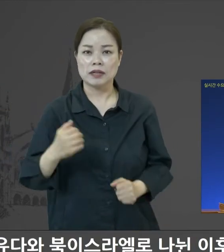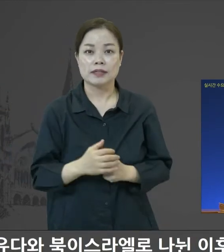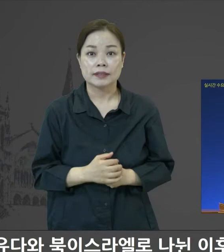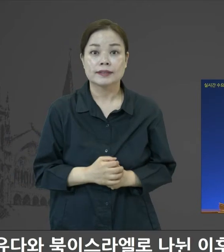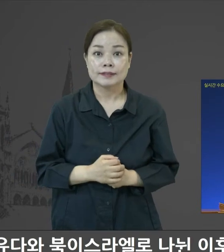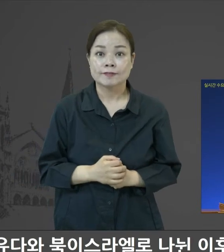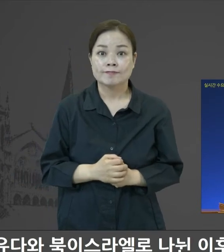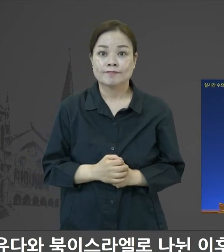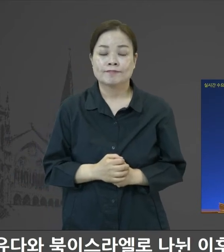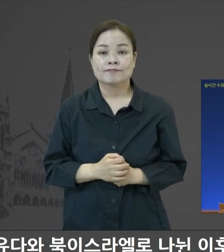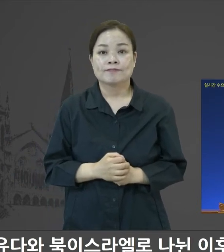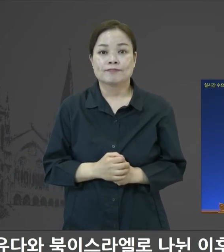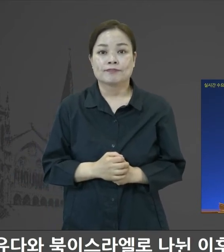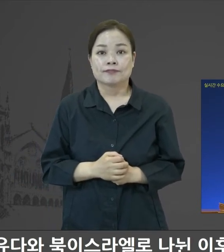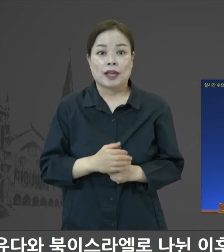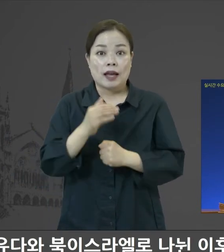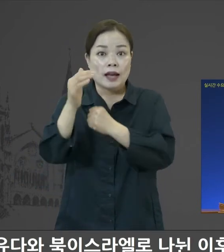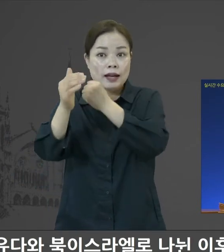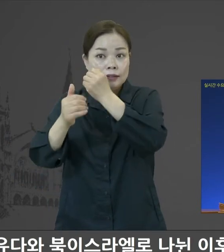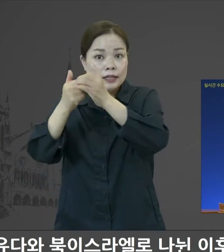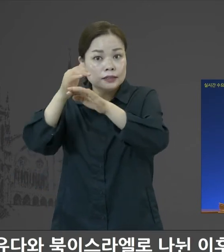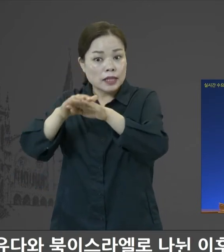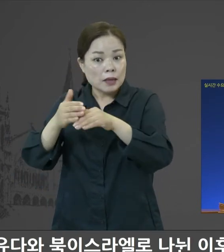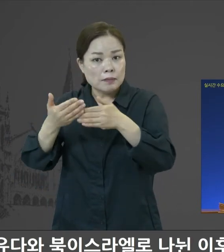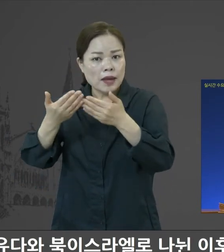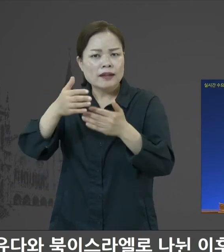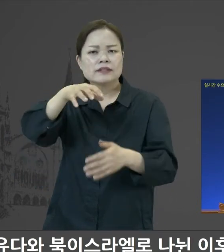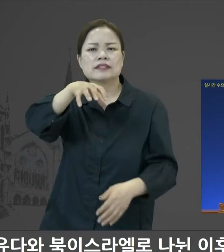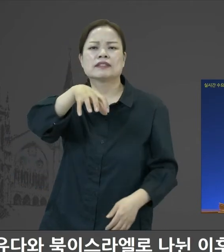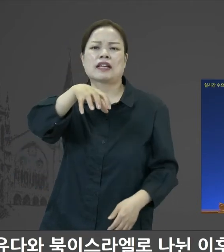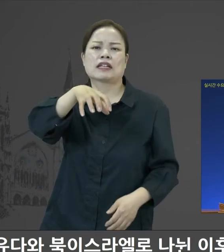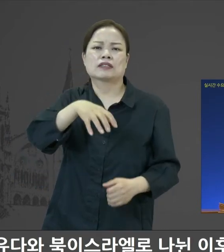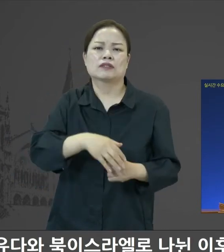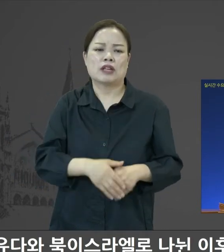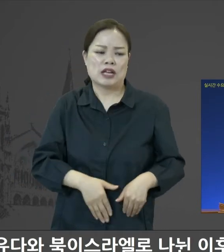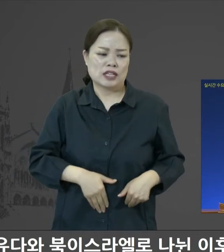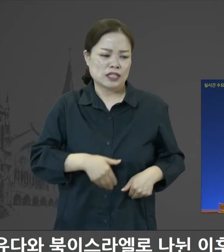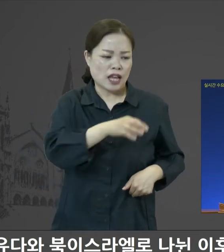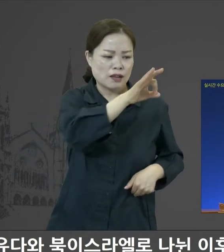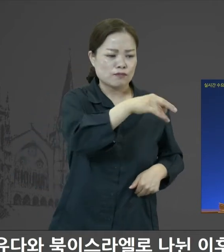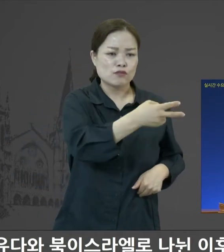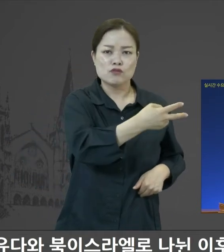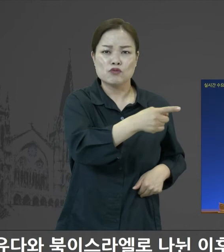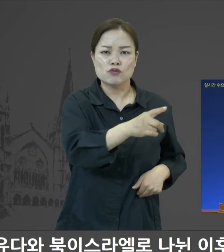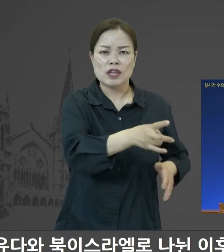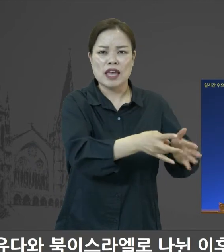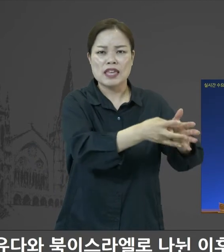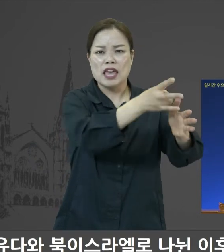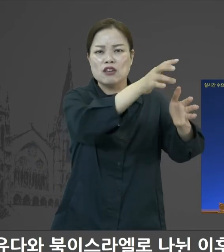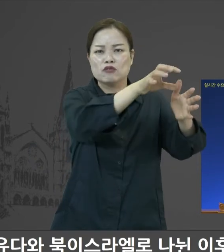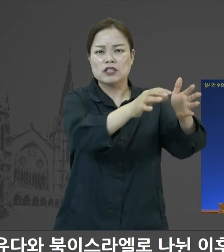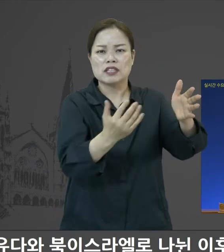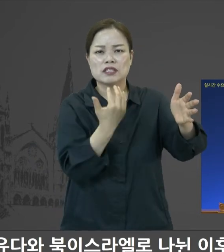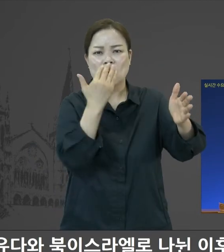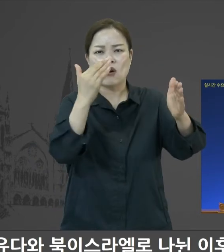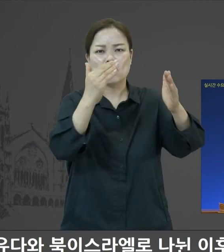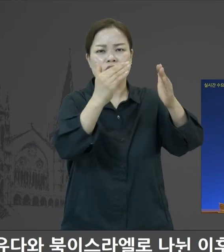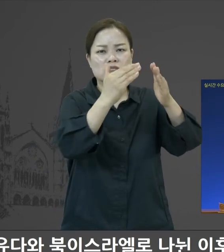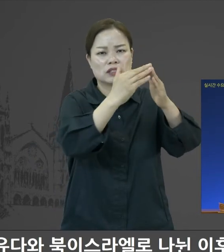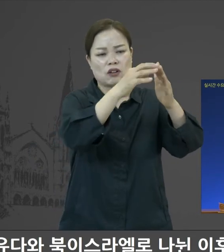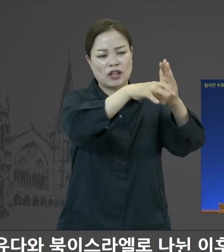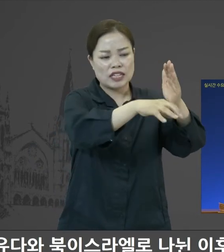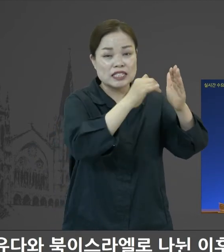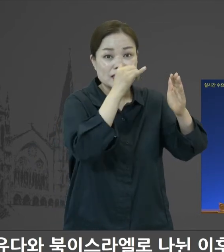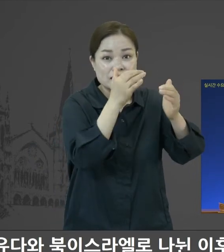그런데 하나님을 예배하는 장소가 남유다에 있는 예루살렘 성전밖에 없다